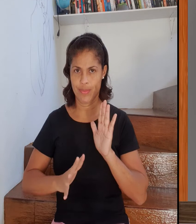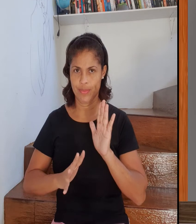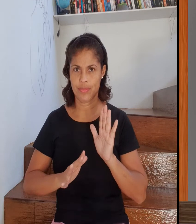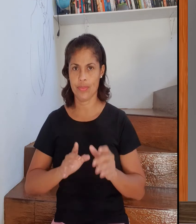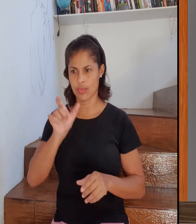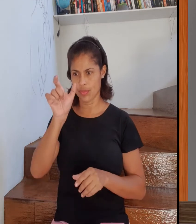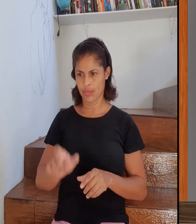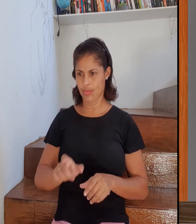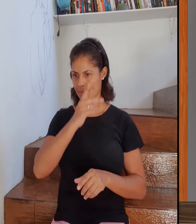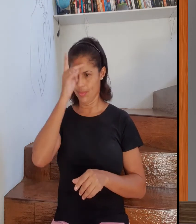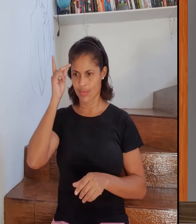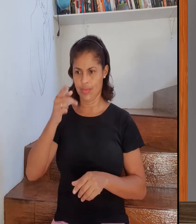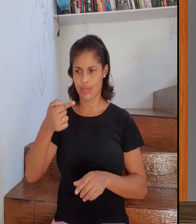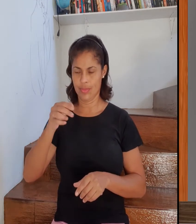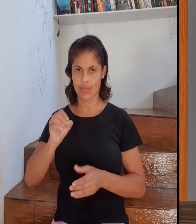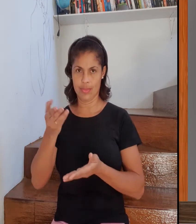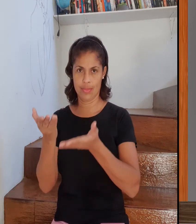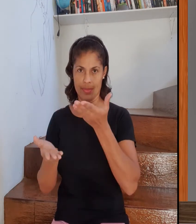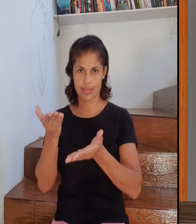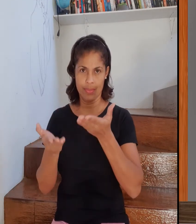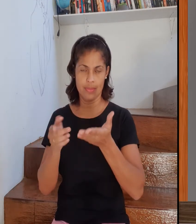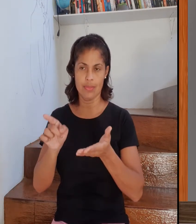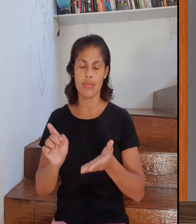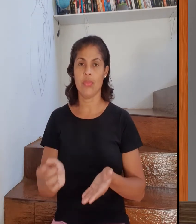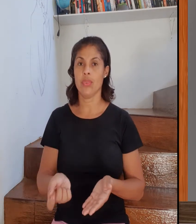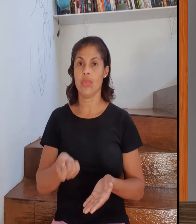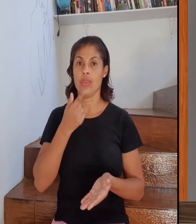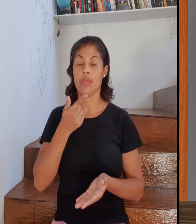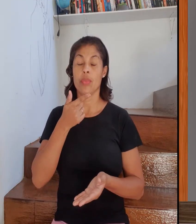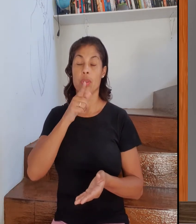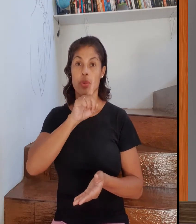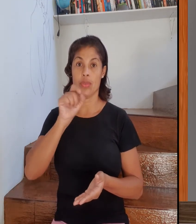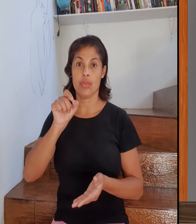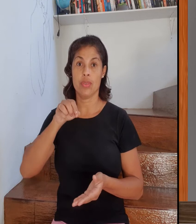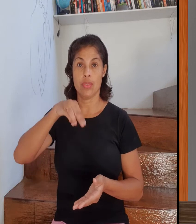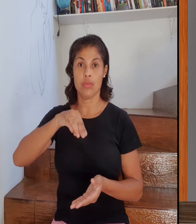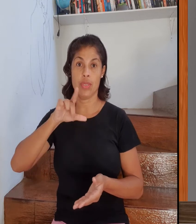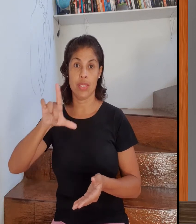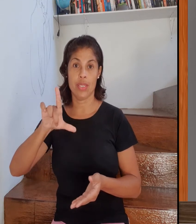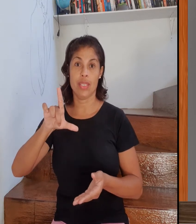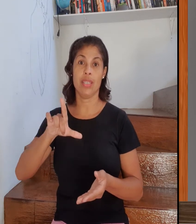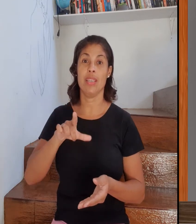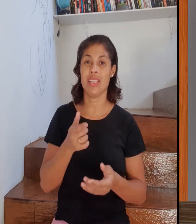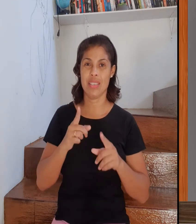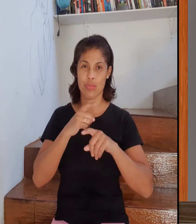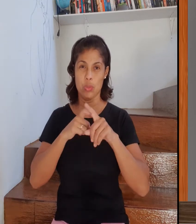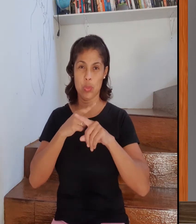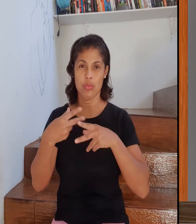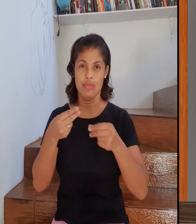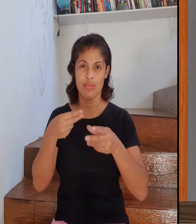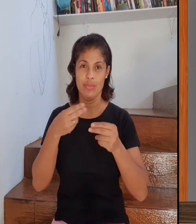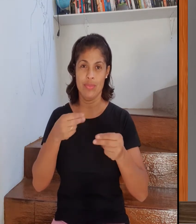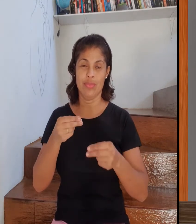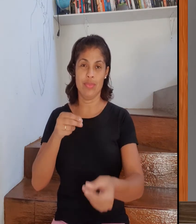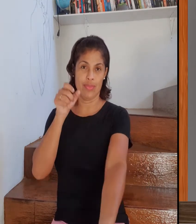Um paciente com 70 kg de peso corporal recebeu 100 mg de um antimicrobiano por via